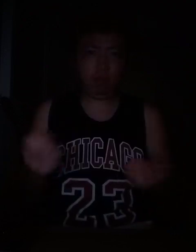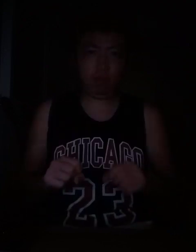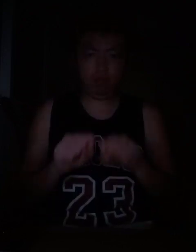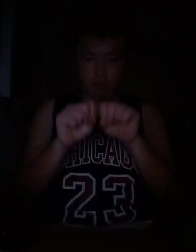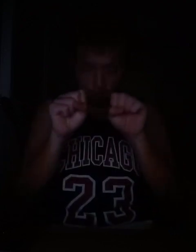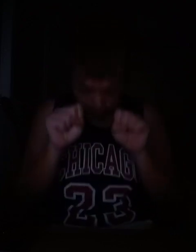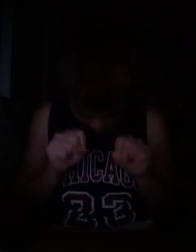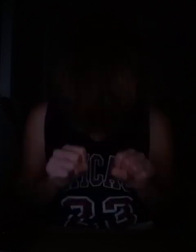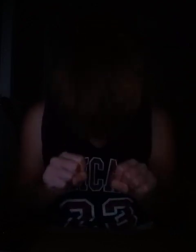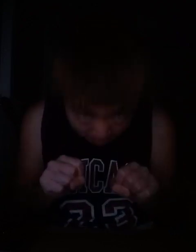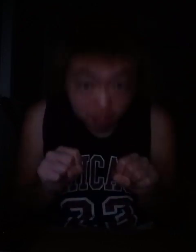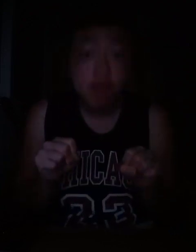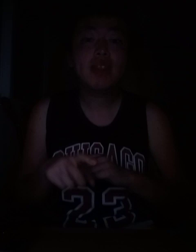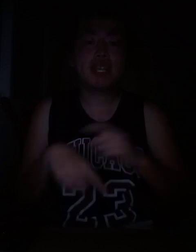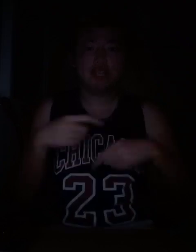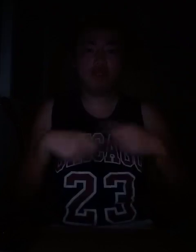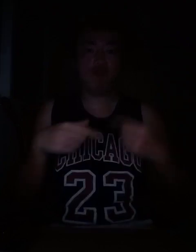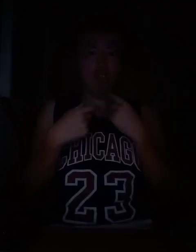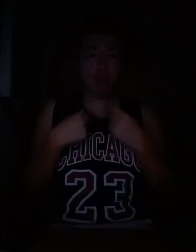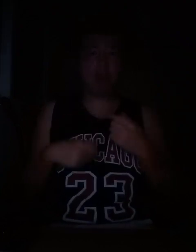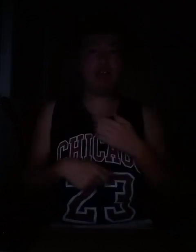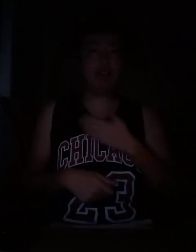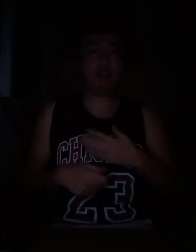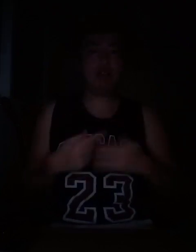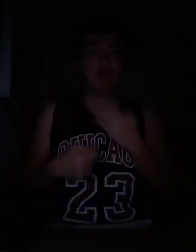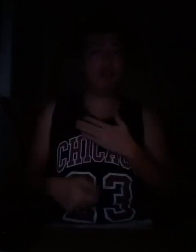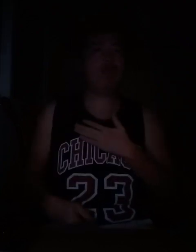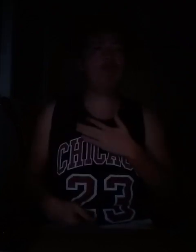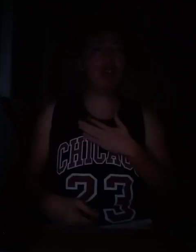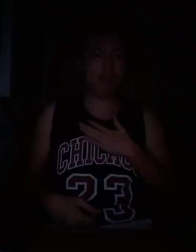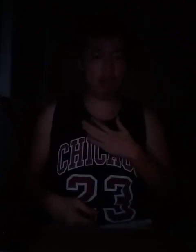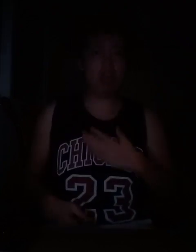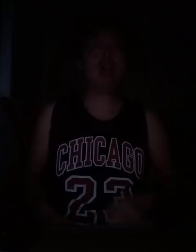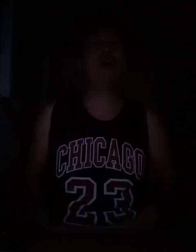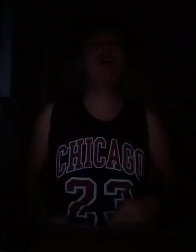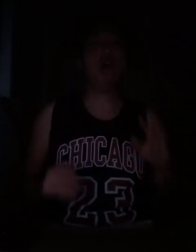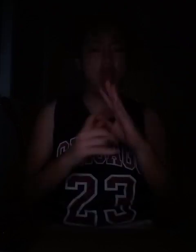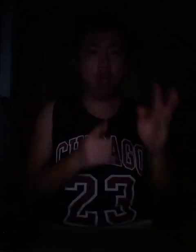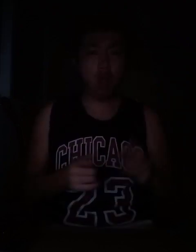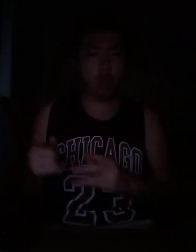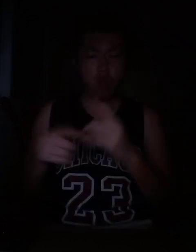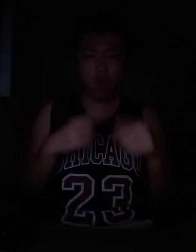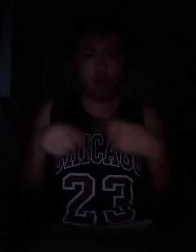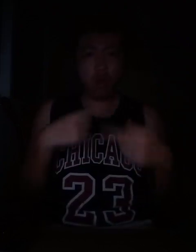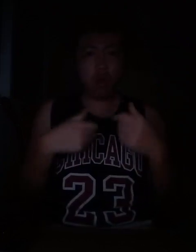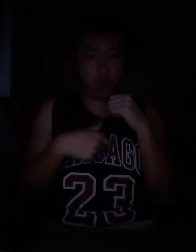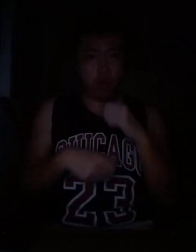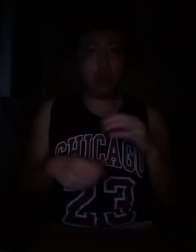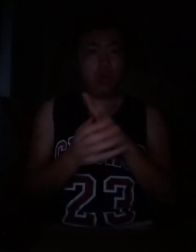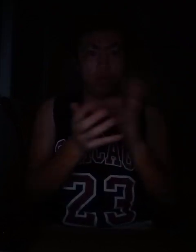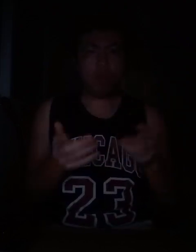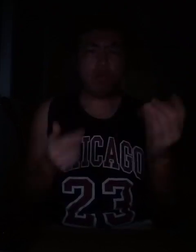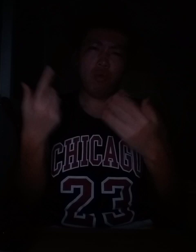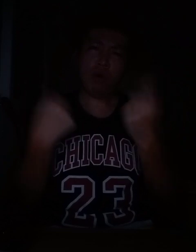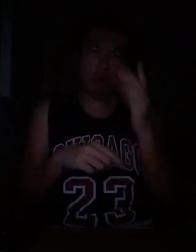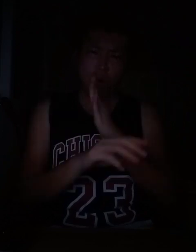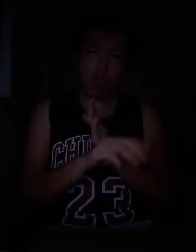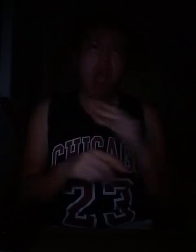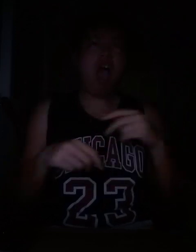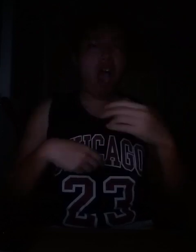시청자 여러분 안녕하십니까? 뉴스나인의 신동욱입니다. 여러 가지 마음 어수선한 뉴스들이 많습니다. 몸 건강뿐 아니라 마음 건강도